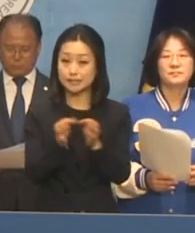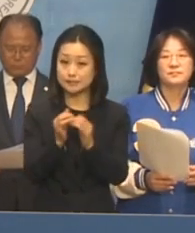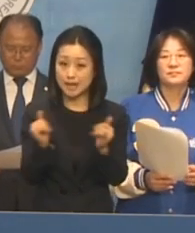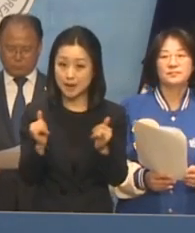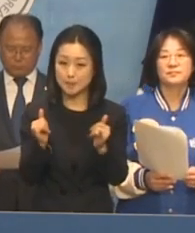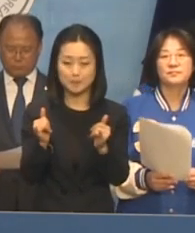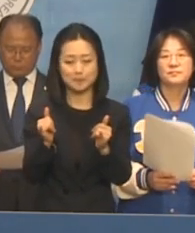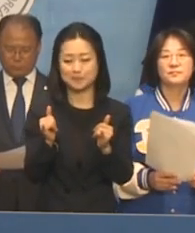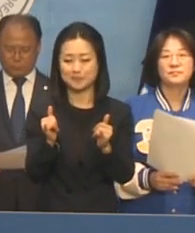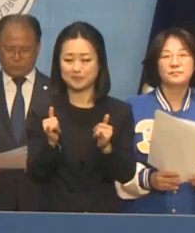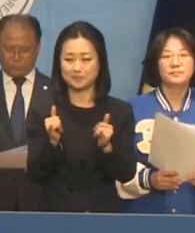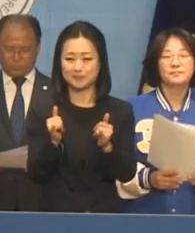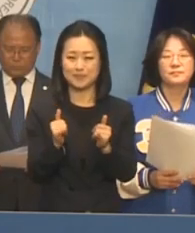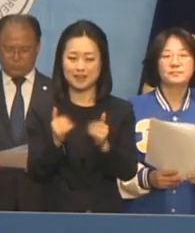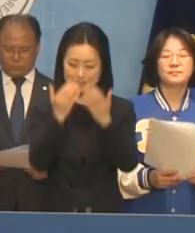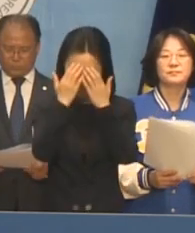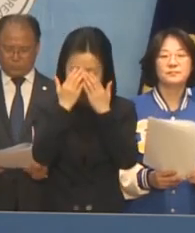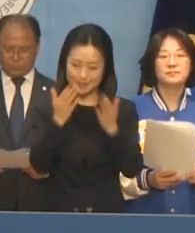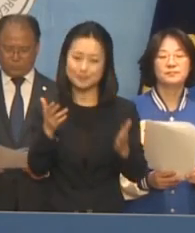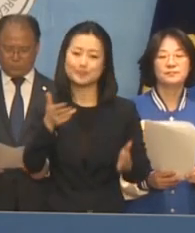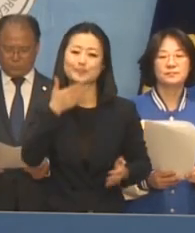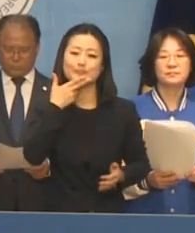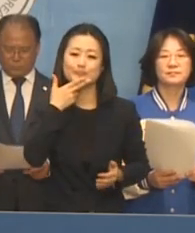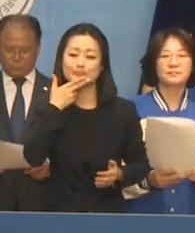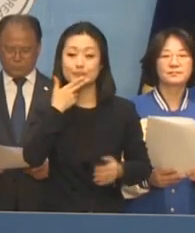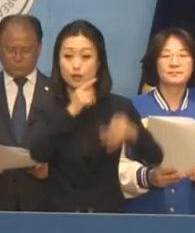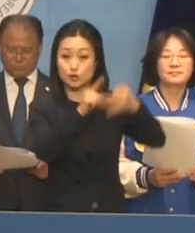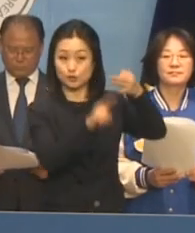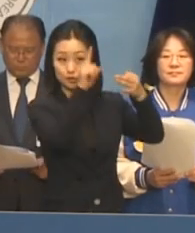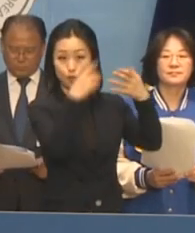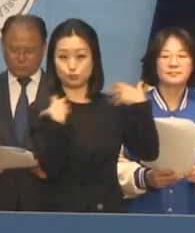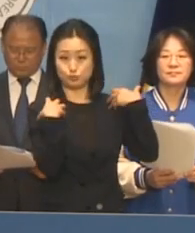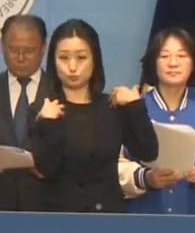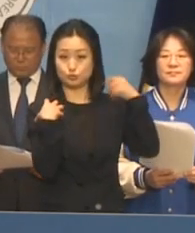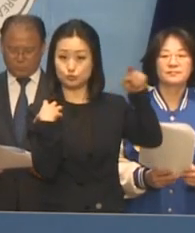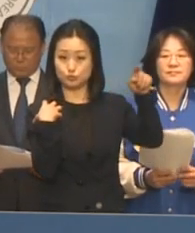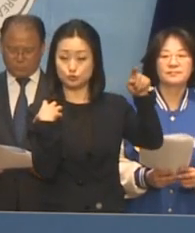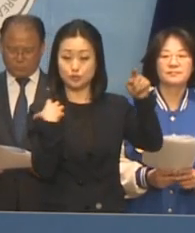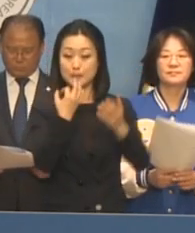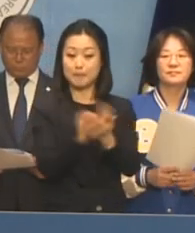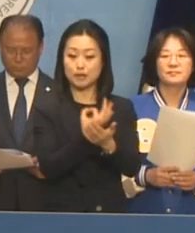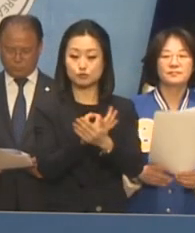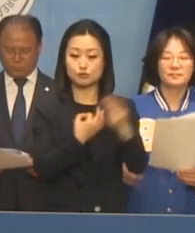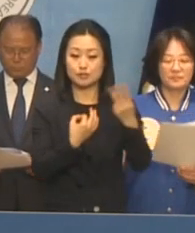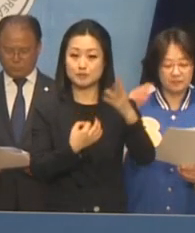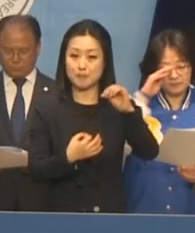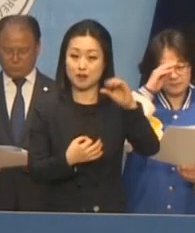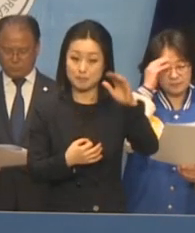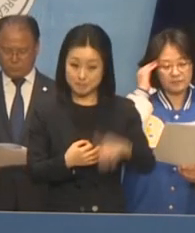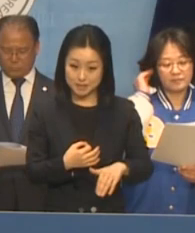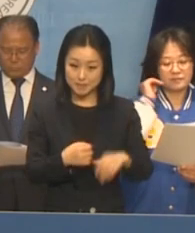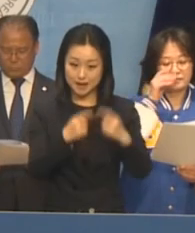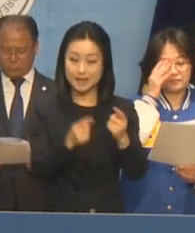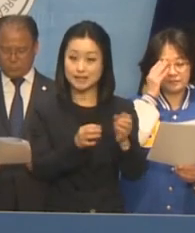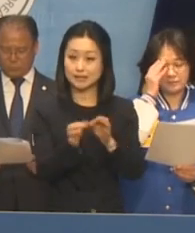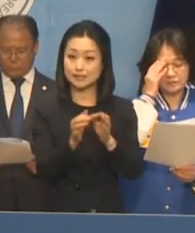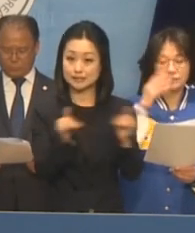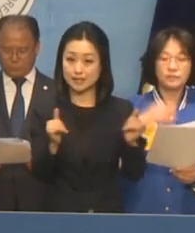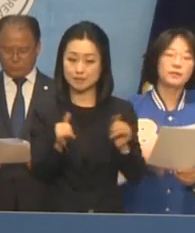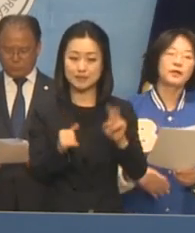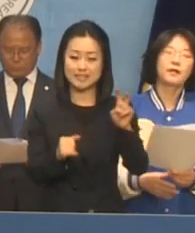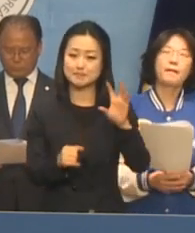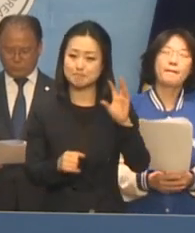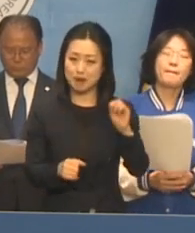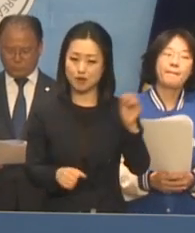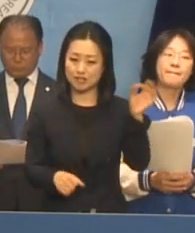대상에서 제외되고 있습니다 윤성열 정부에서 연매출 3천만 원 미만 사업장을 대상으로 20만